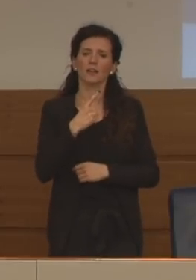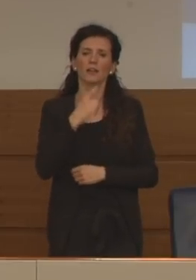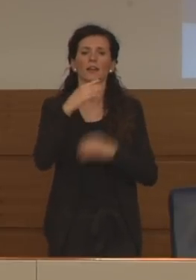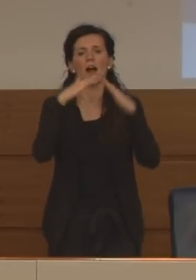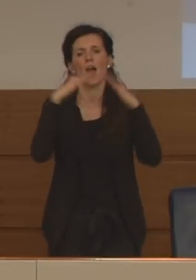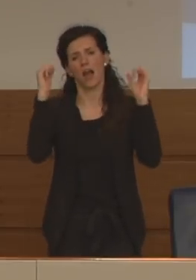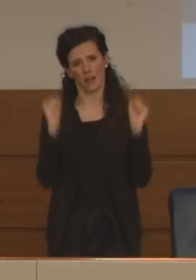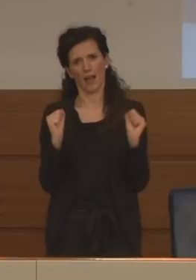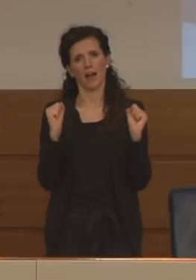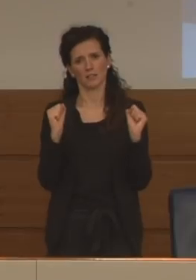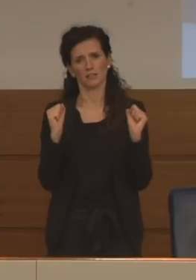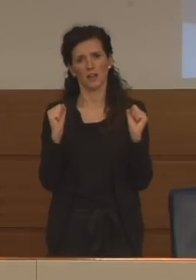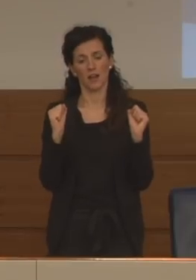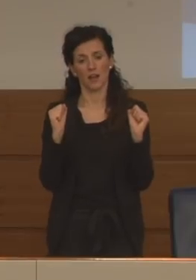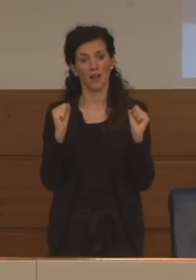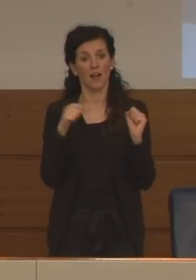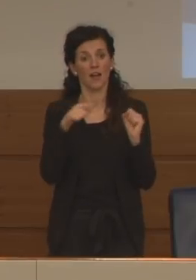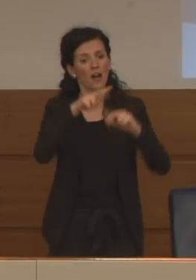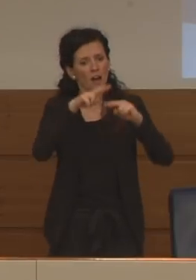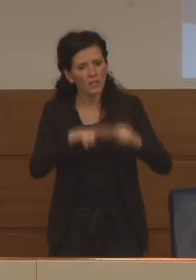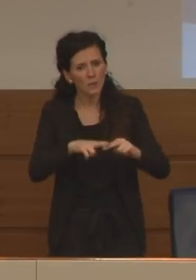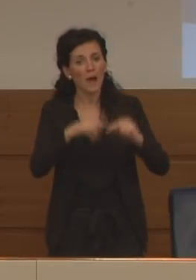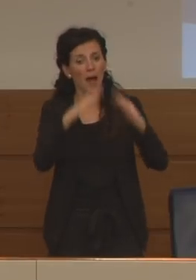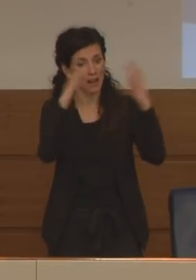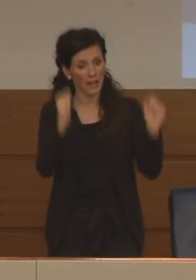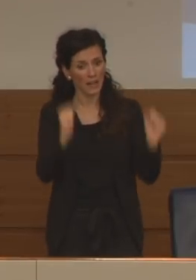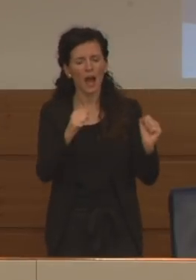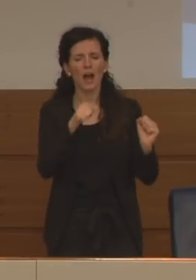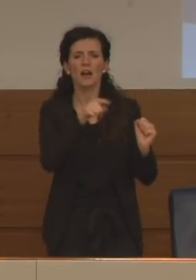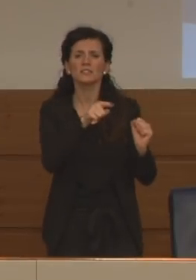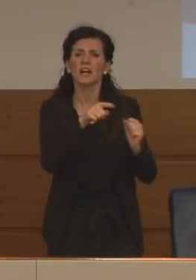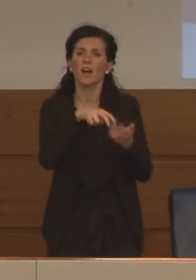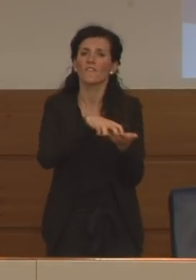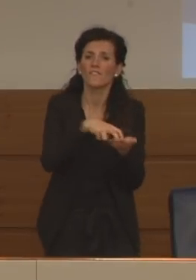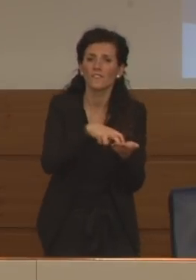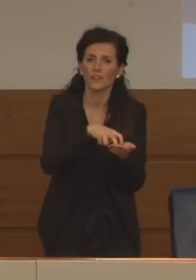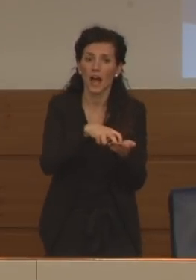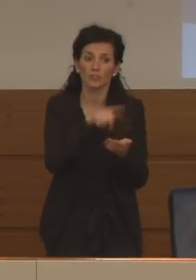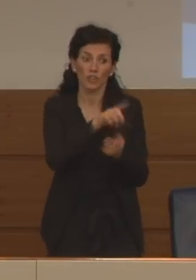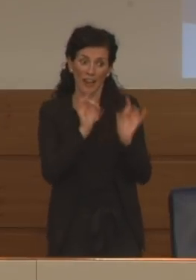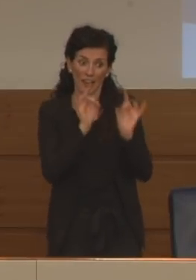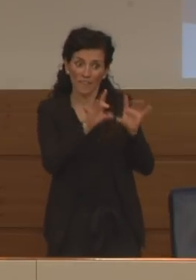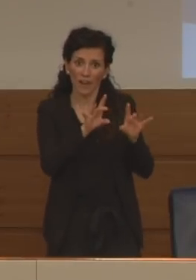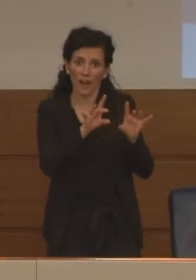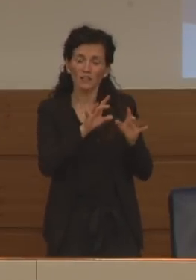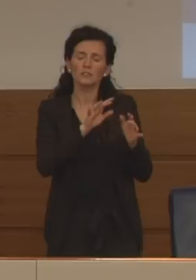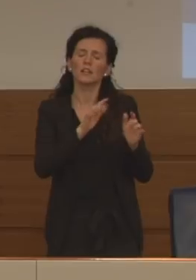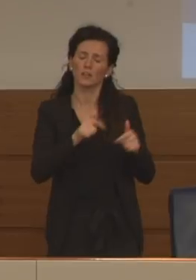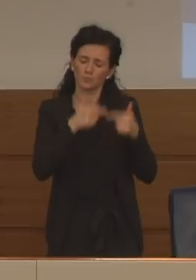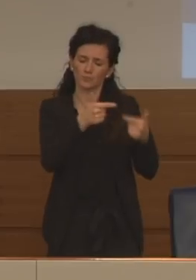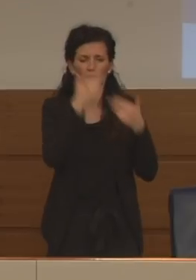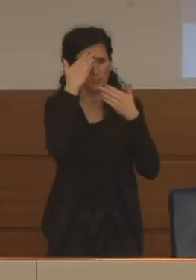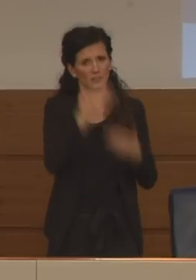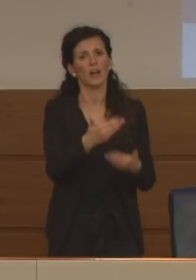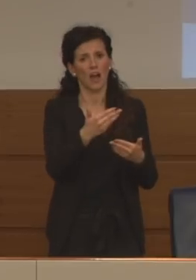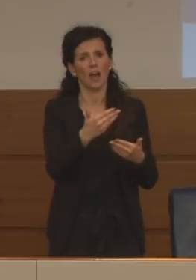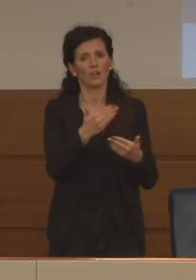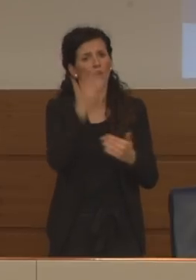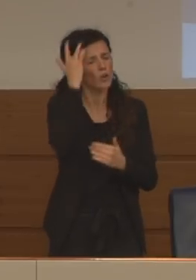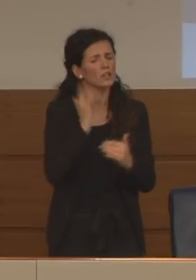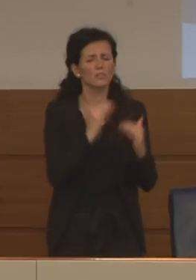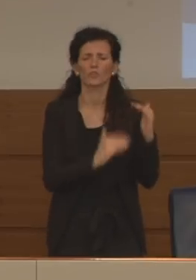persone più fragili che sono quelle che più facilmente se infettate pagano il dazio più elevato bisogna